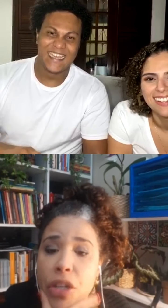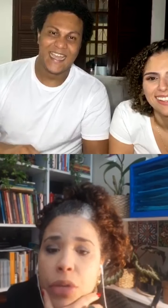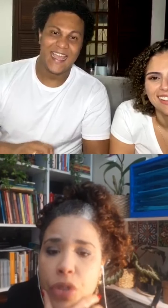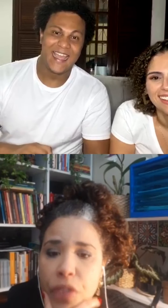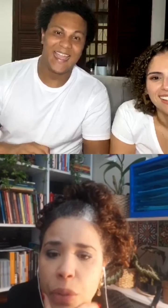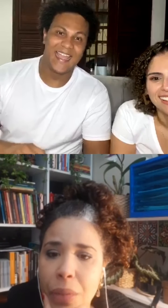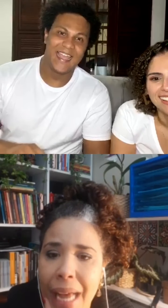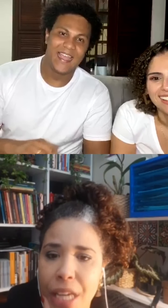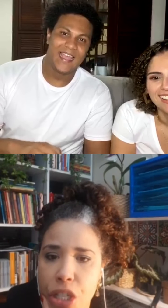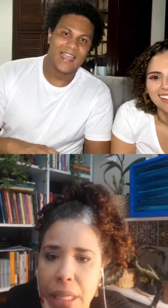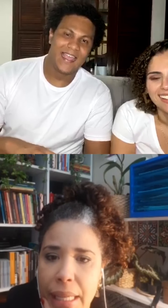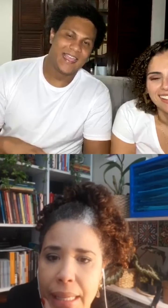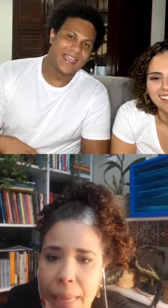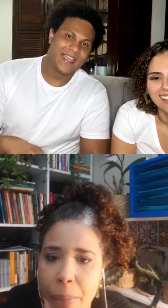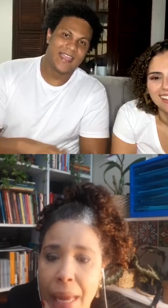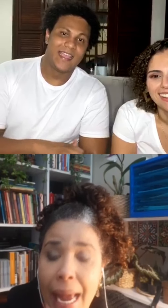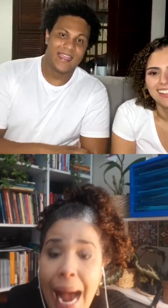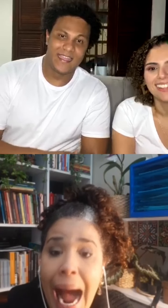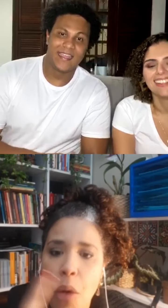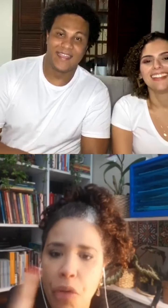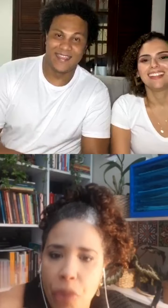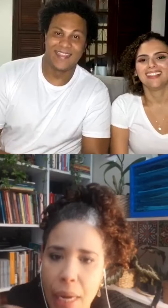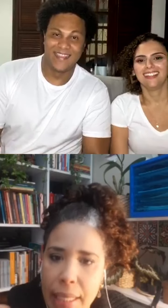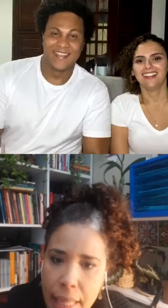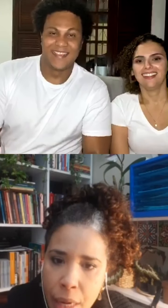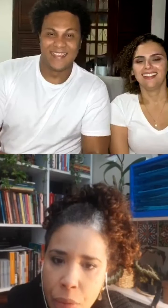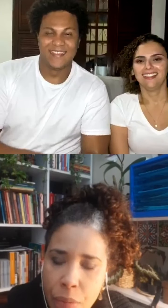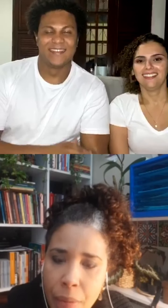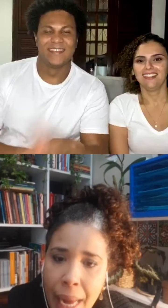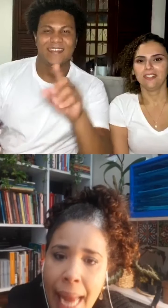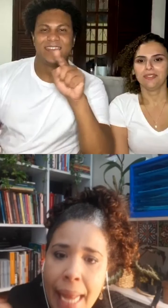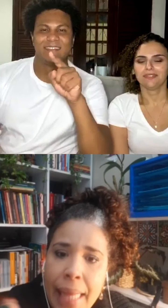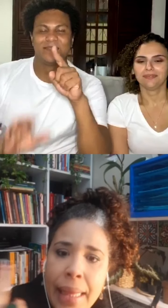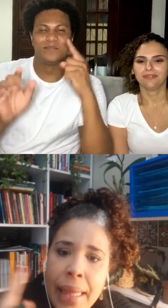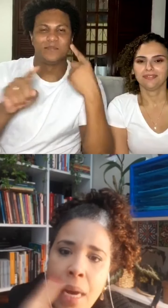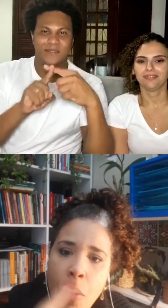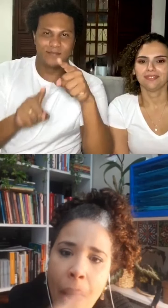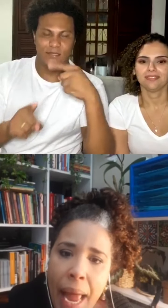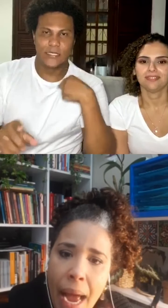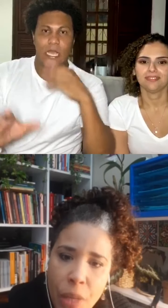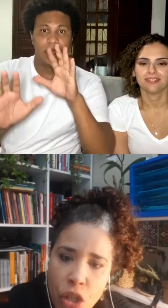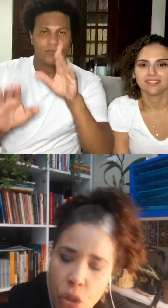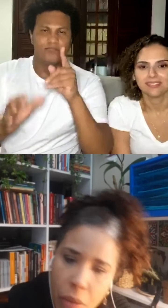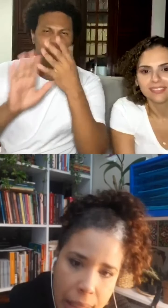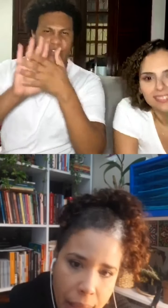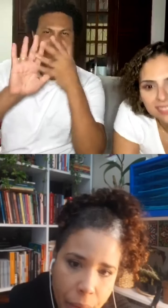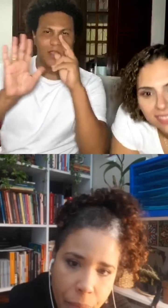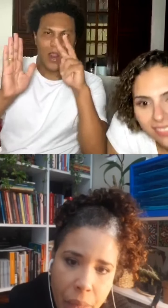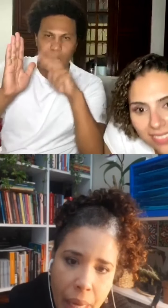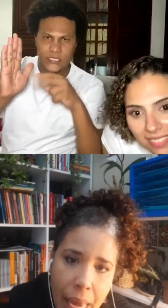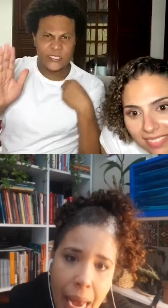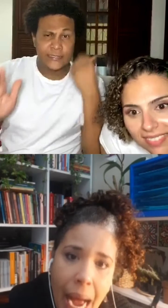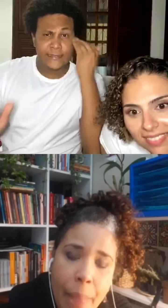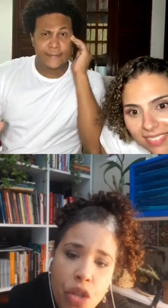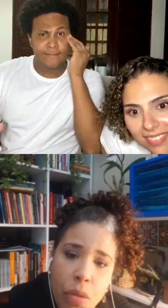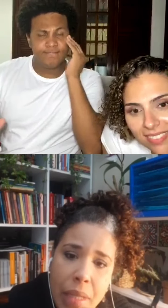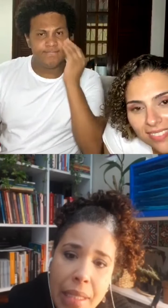tenho dificuldade de entender. A ovulação, ela não é a menstruação.